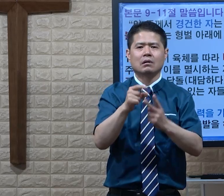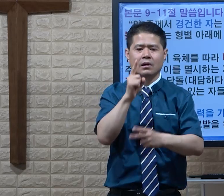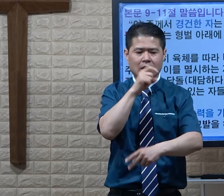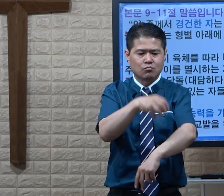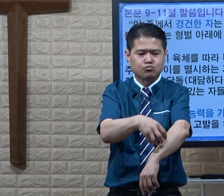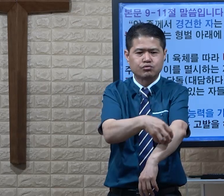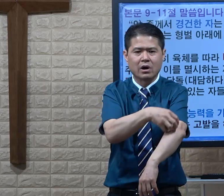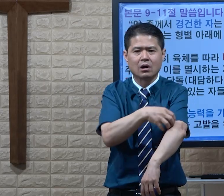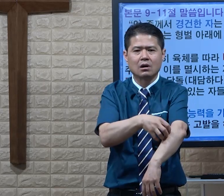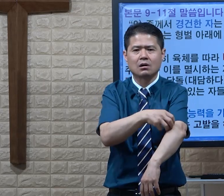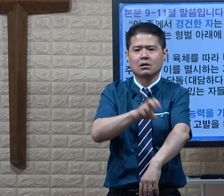중독이 되고